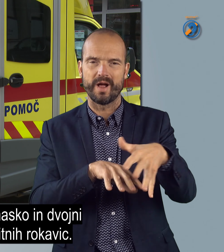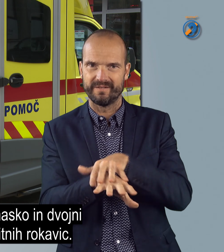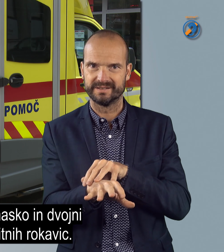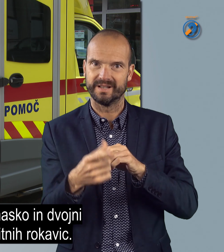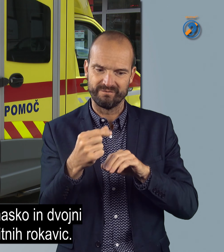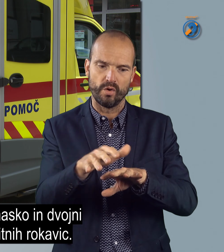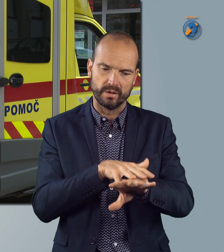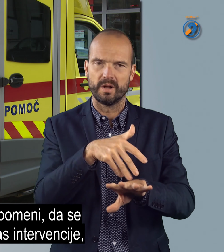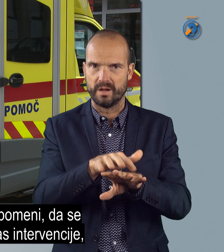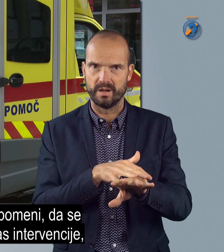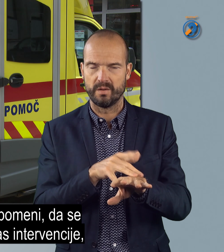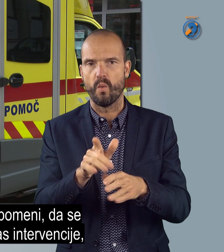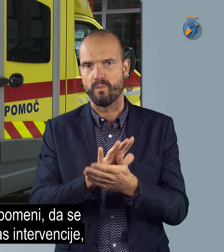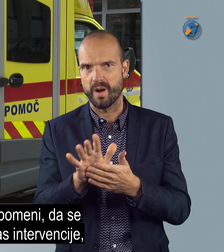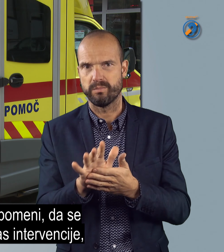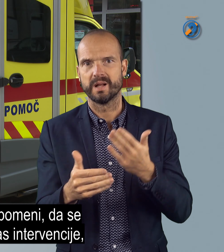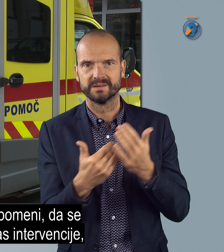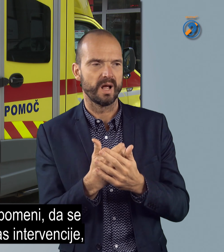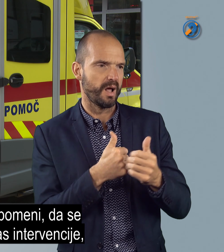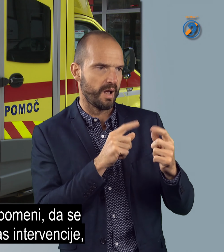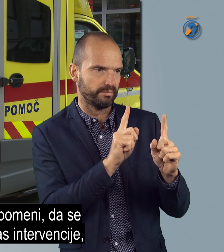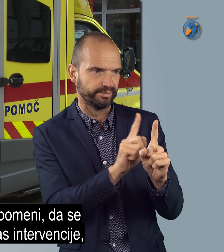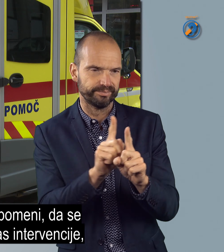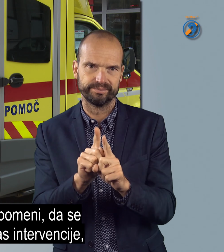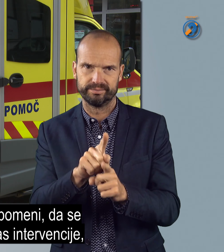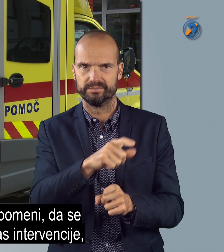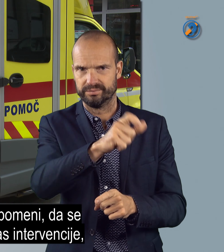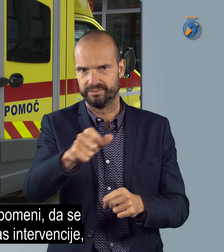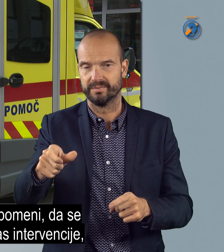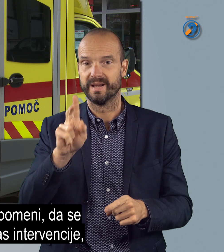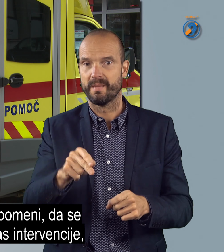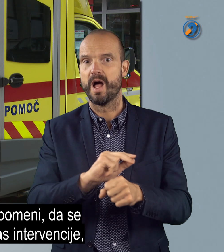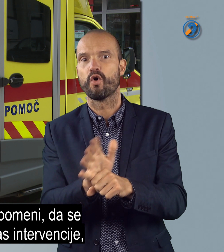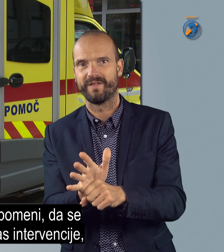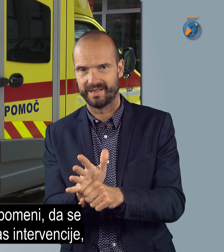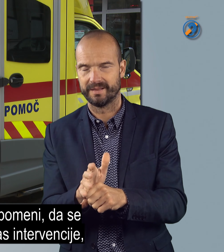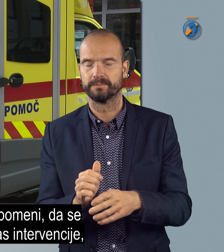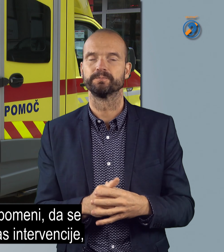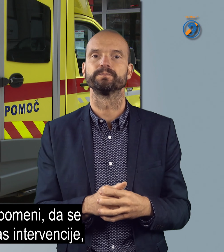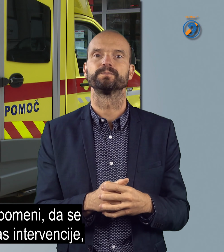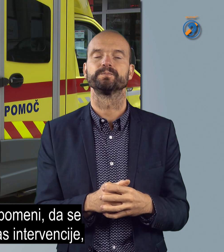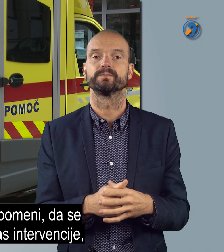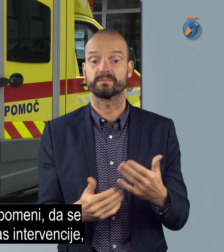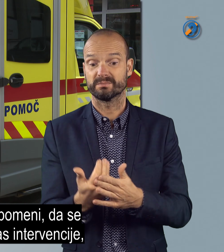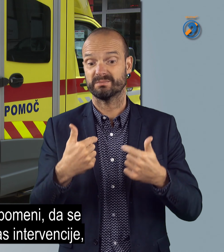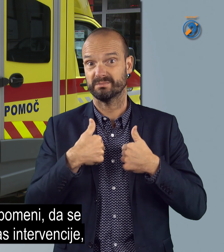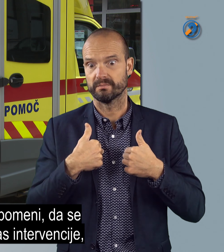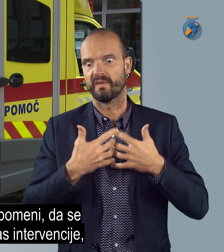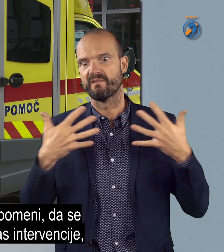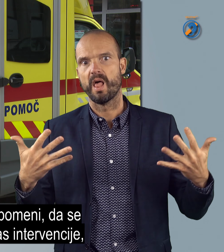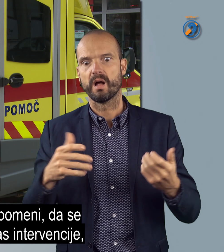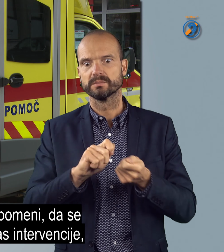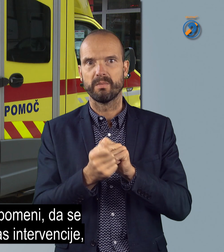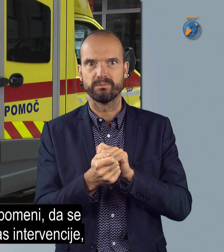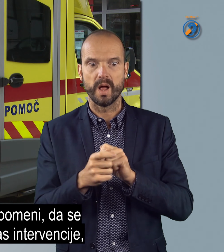rokavic, kateri uporabljamo pri delu s takim pacientom. Zdaj, rekel, za nas spremeni tudi to,